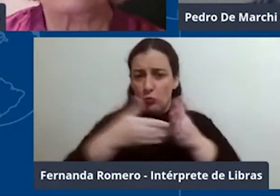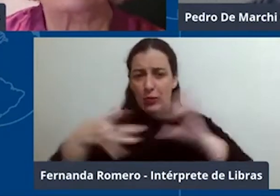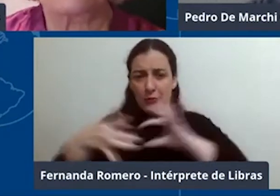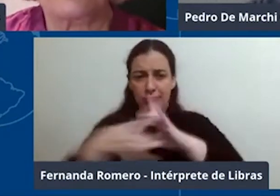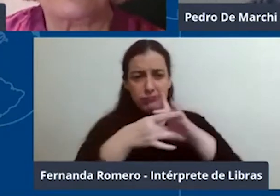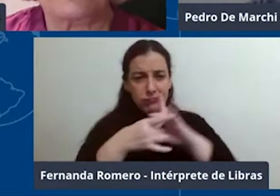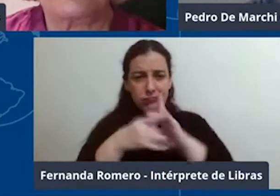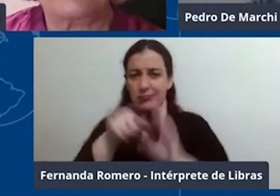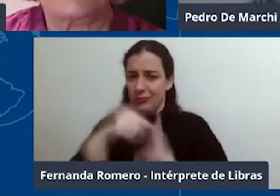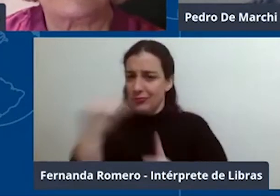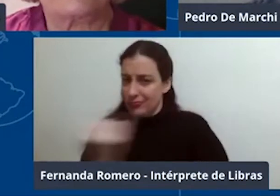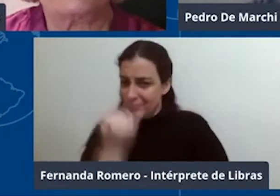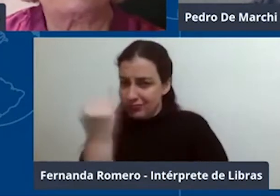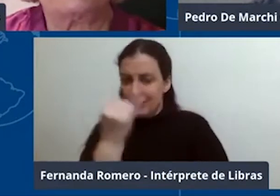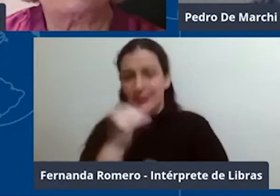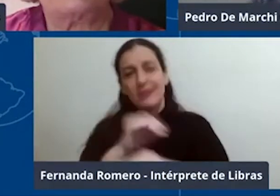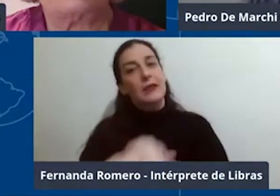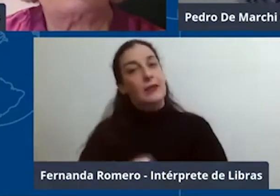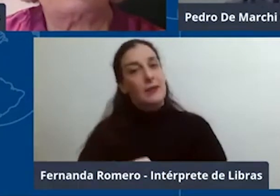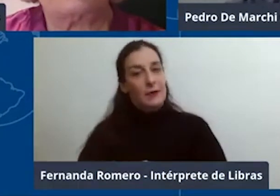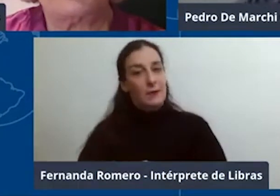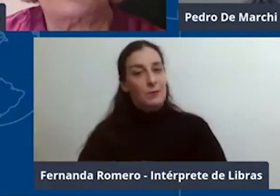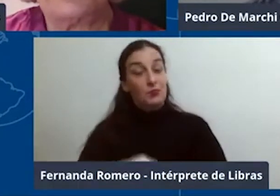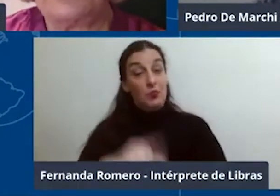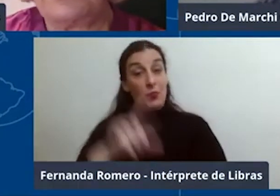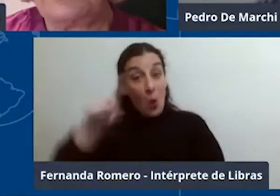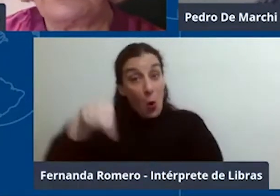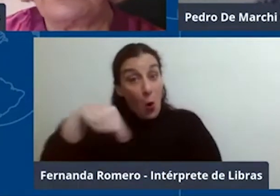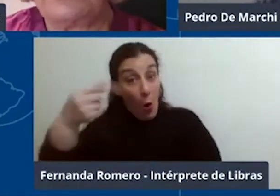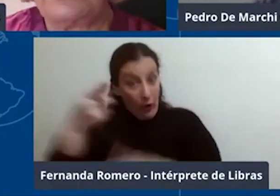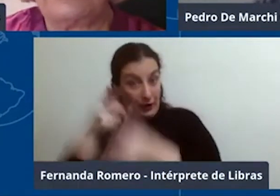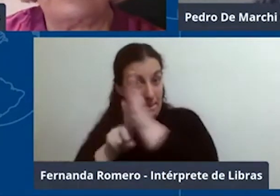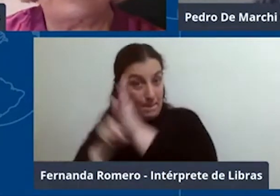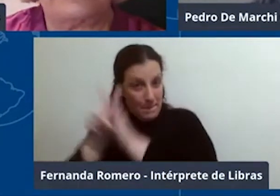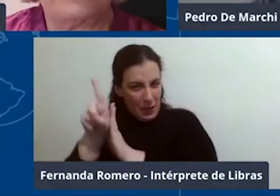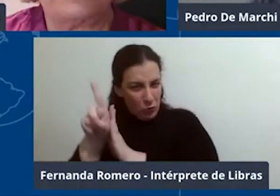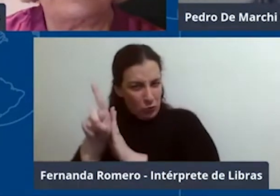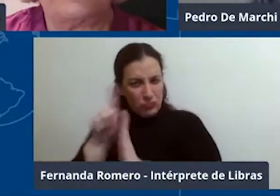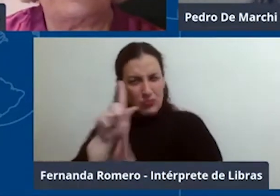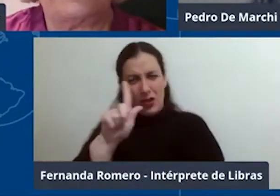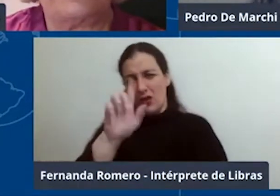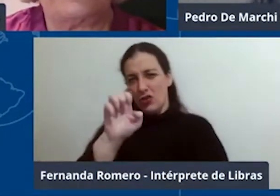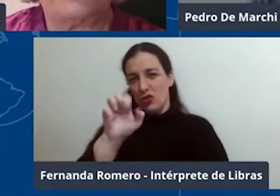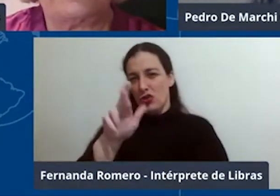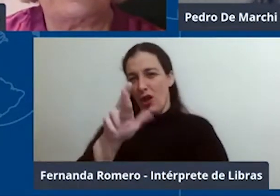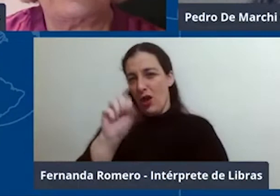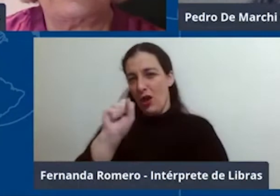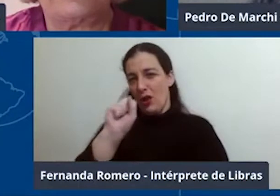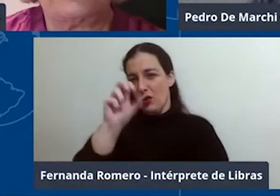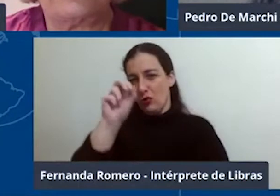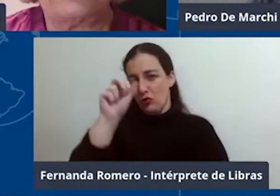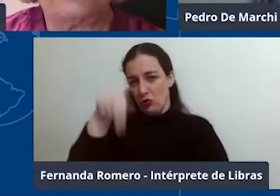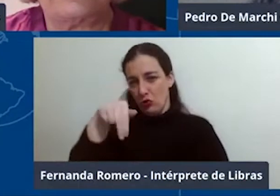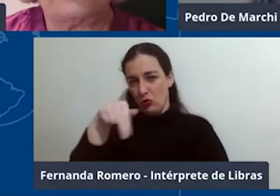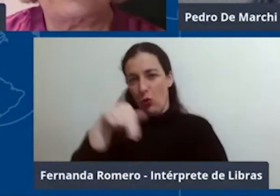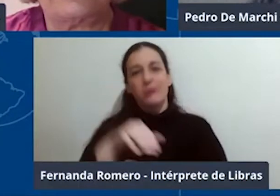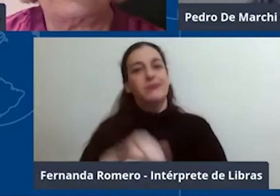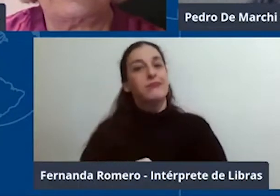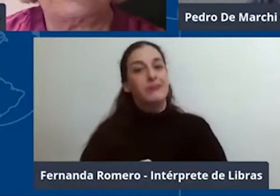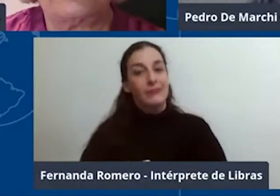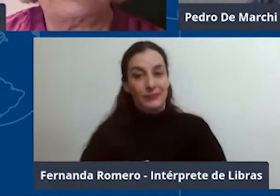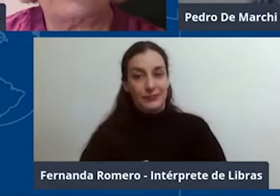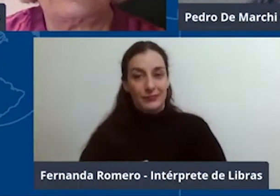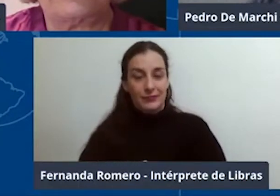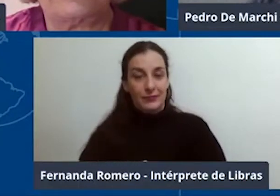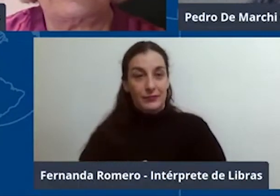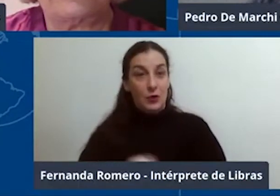importante. Senhora secretária, uma outra pergunta, né, do senhor Gerson Lopes, né, para a senhora secretária Ana Amélia, a